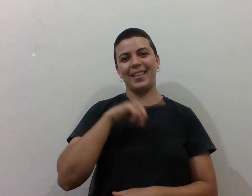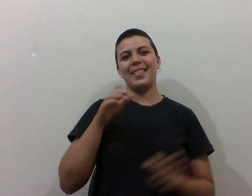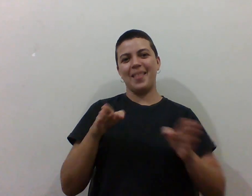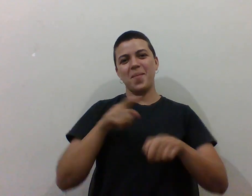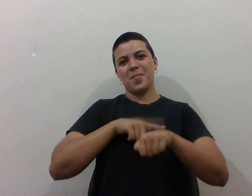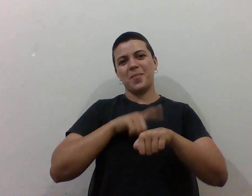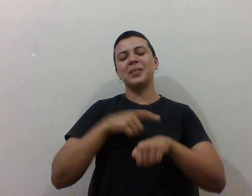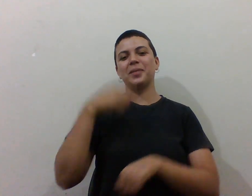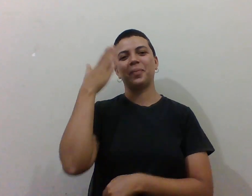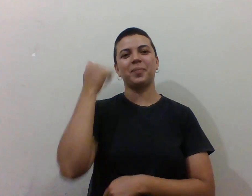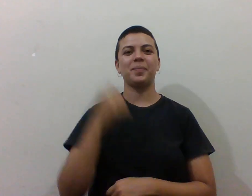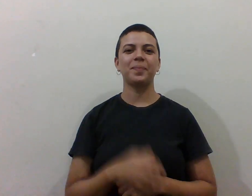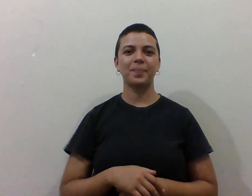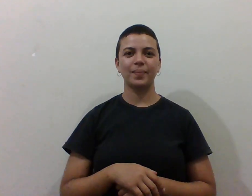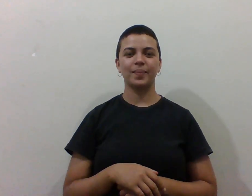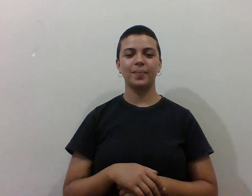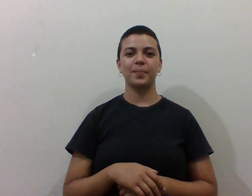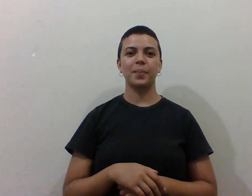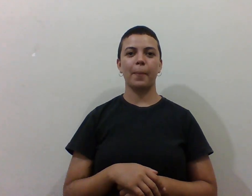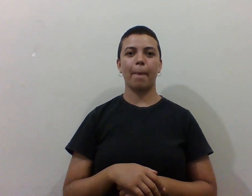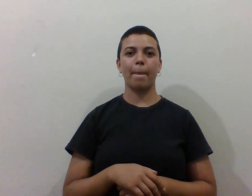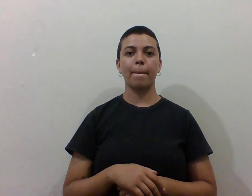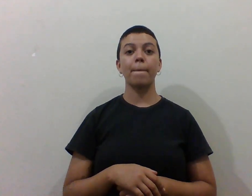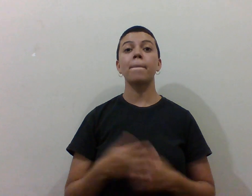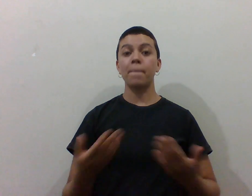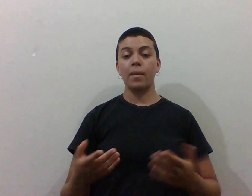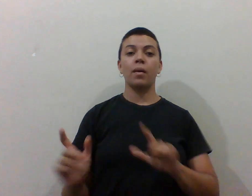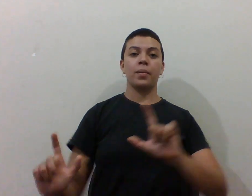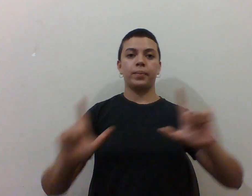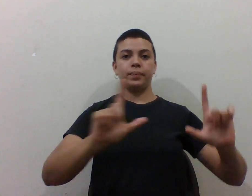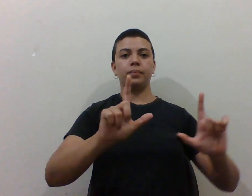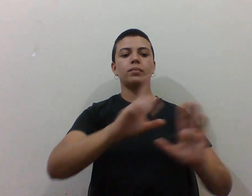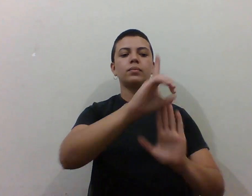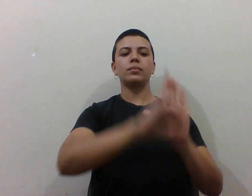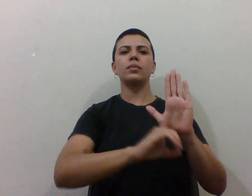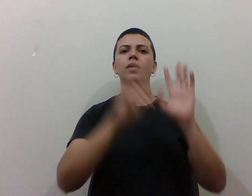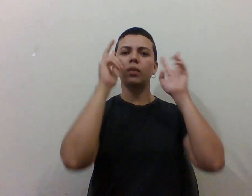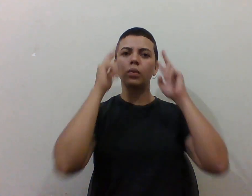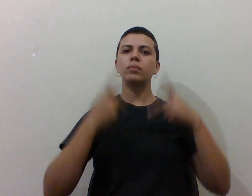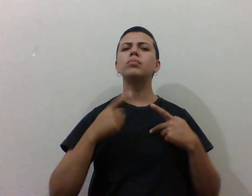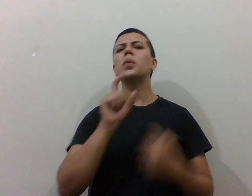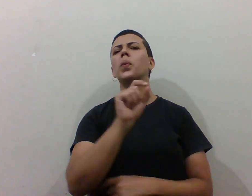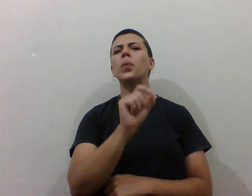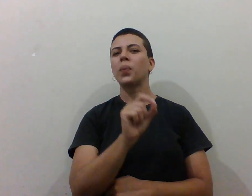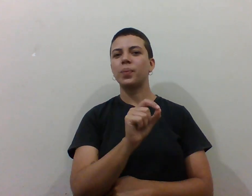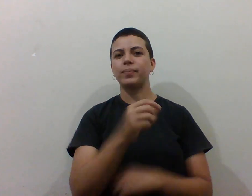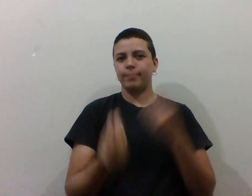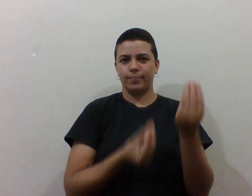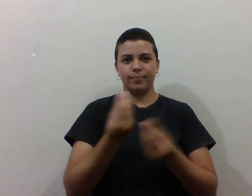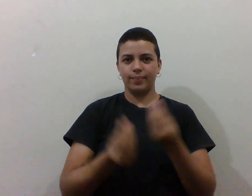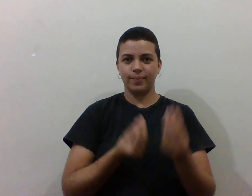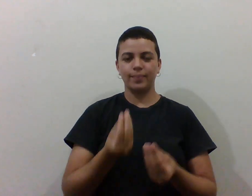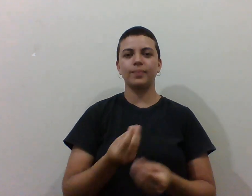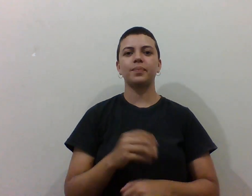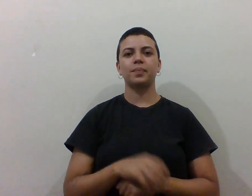E aí eu queria começar falando sobre o que são direitos humanos, né? Já que nós estamos mencionando aqui como importante é falar de